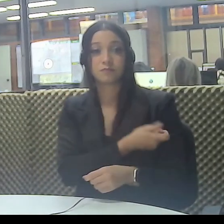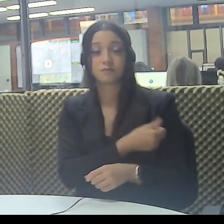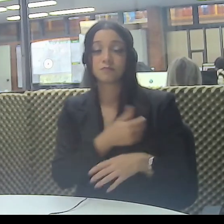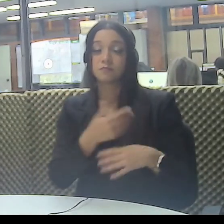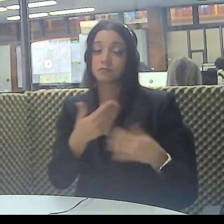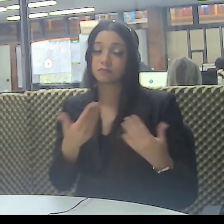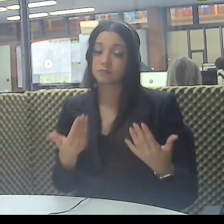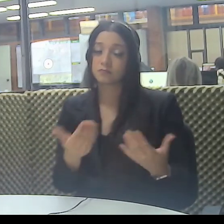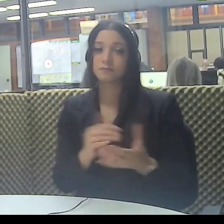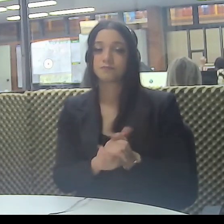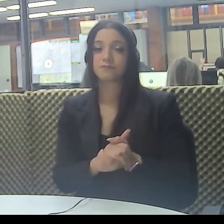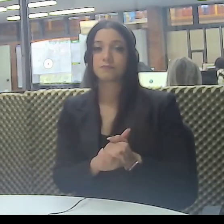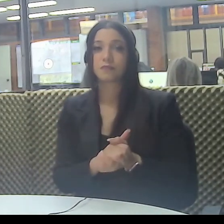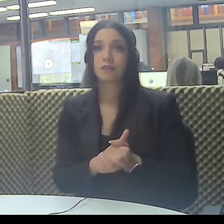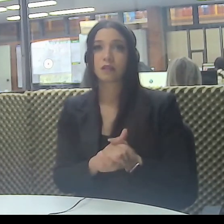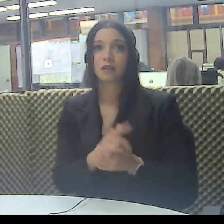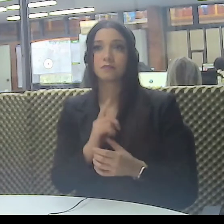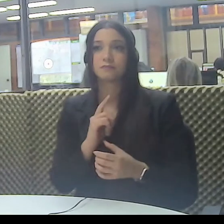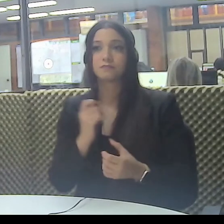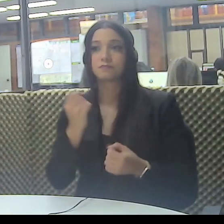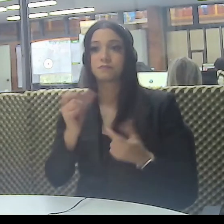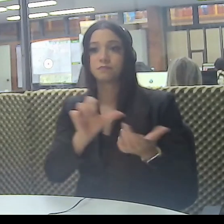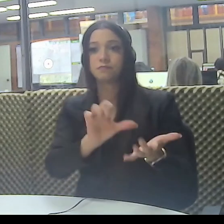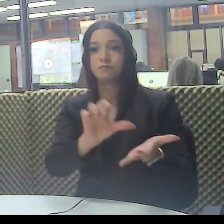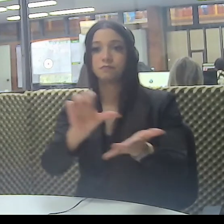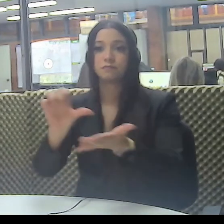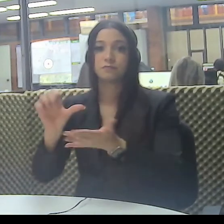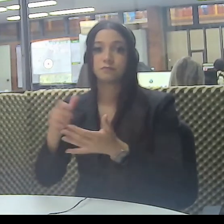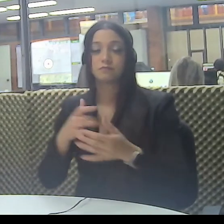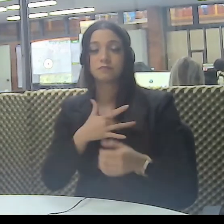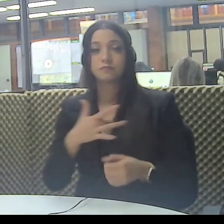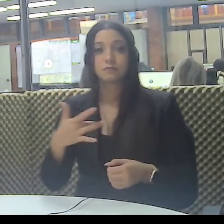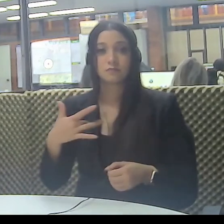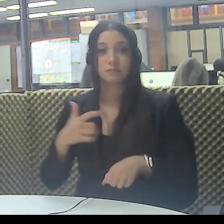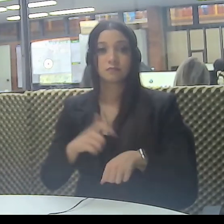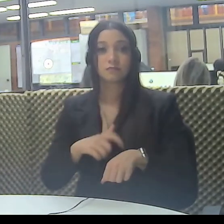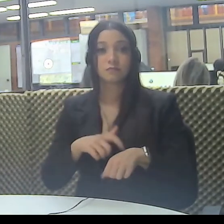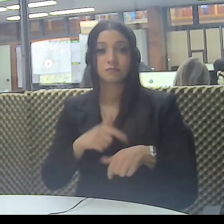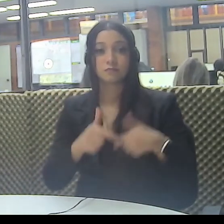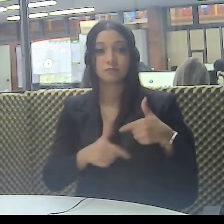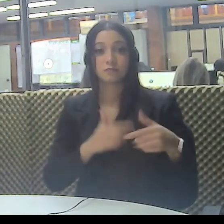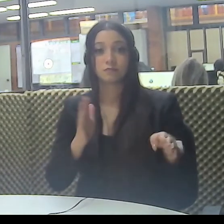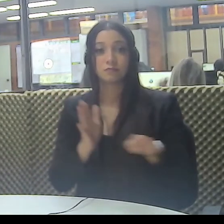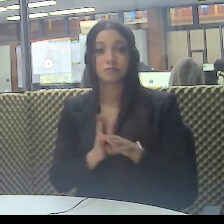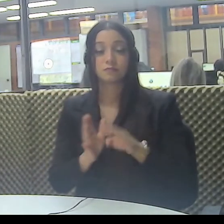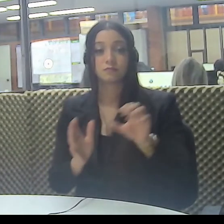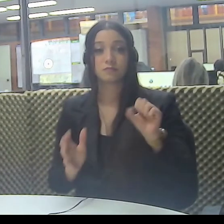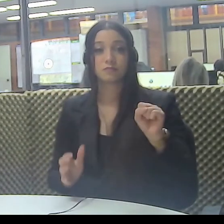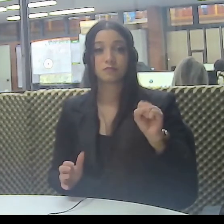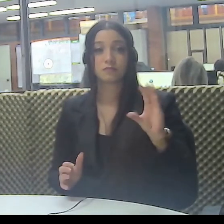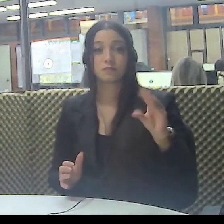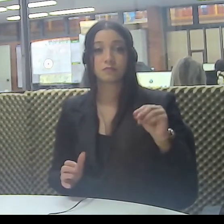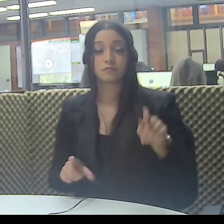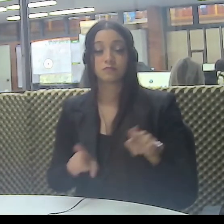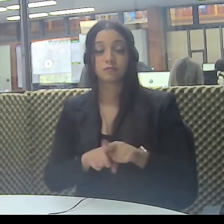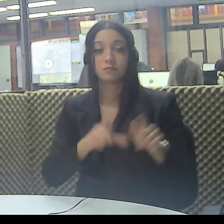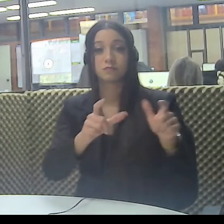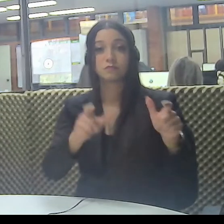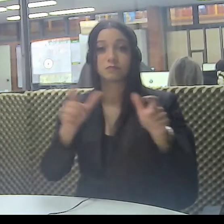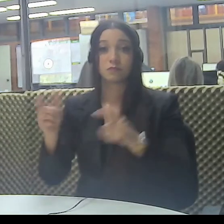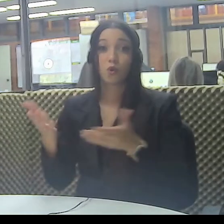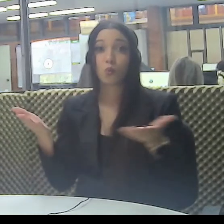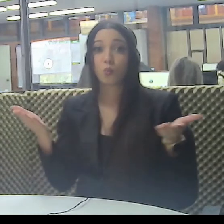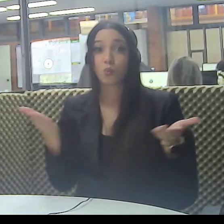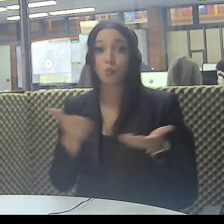assim, nós temos algumas unidades de saúde com o horário do trabalhador, que vai até às 8 da noite, e nas demais,